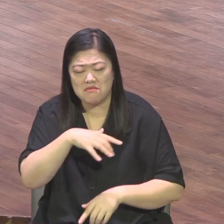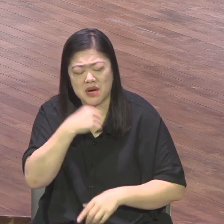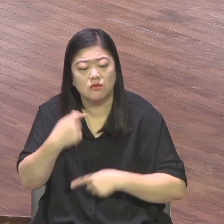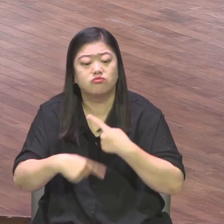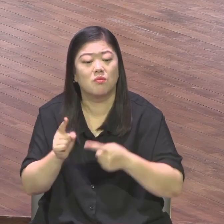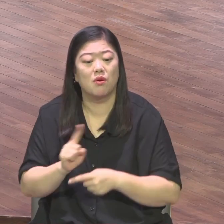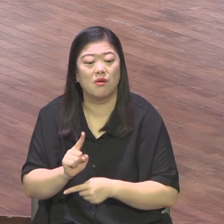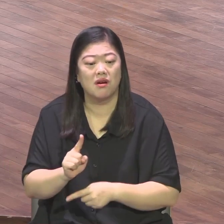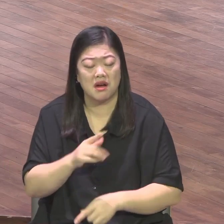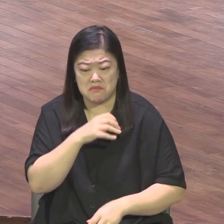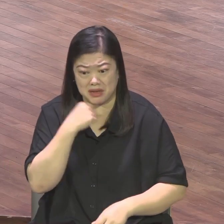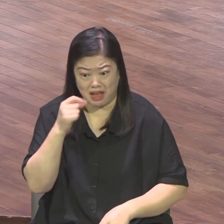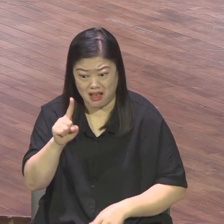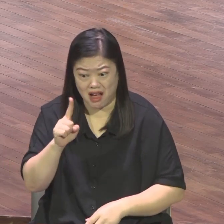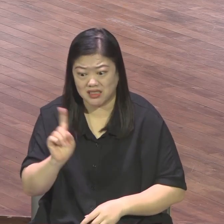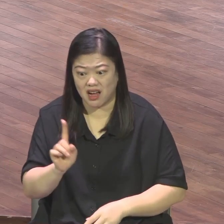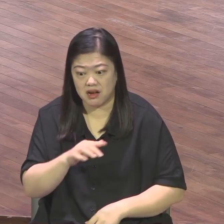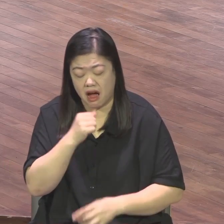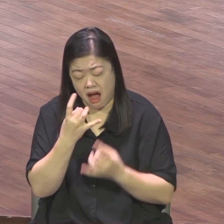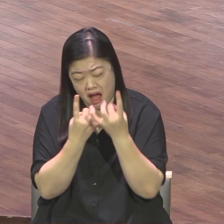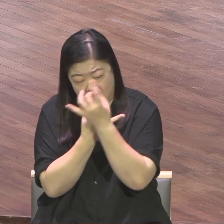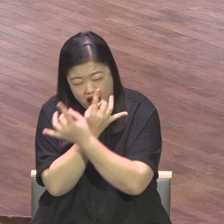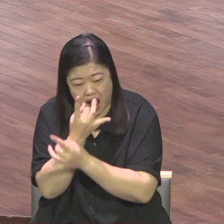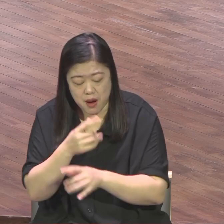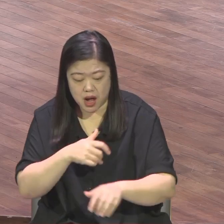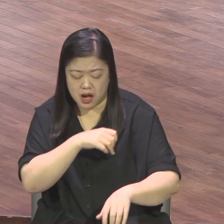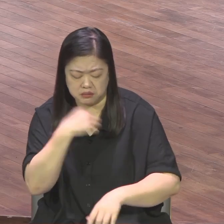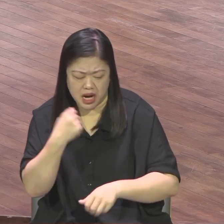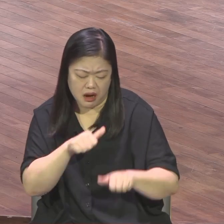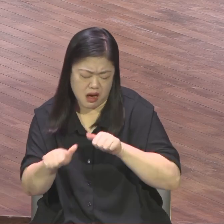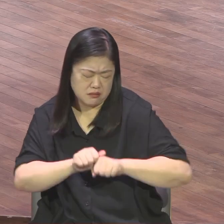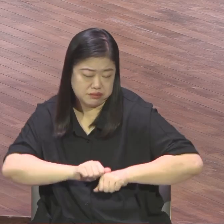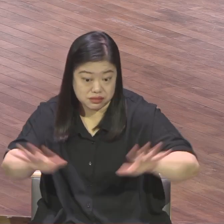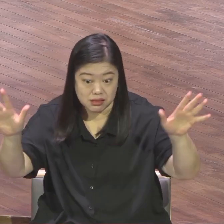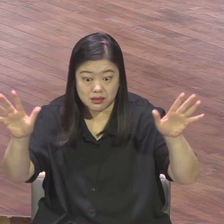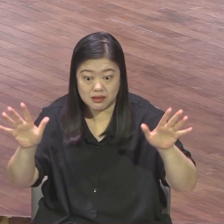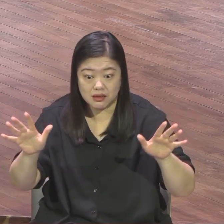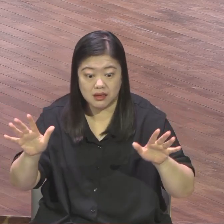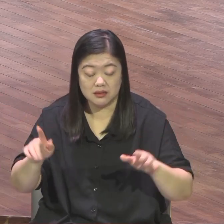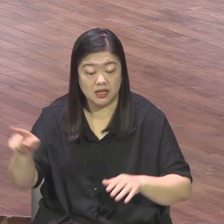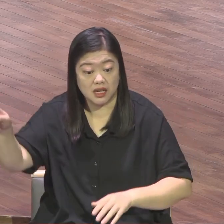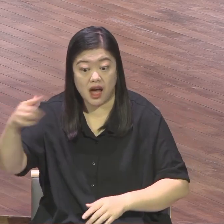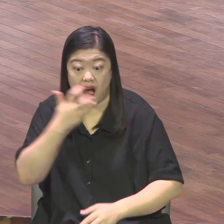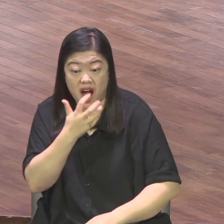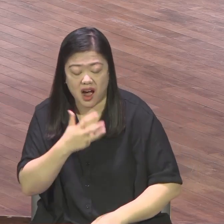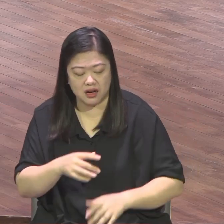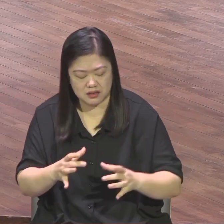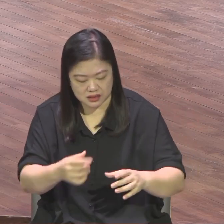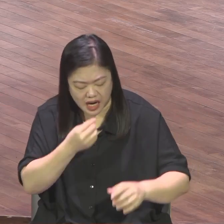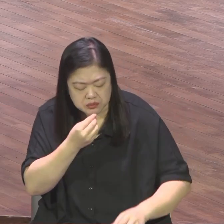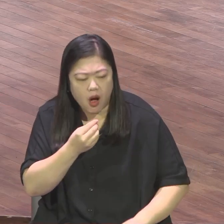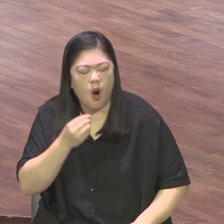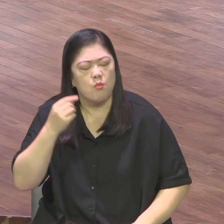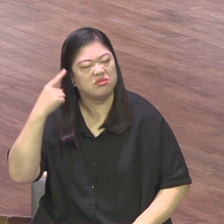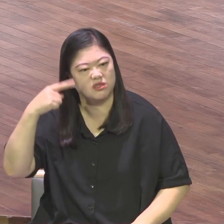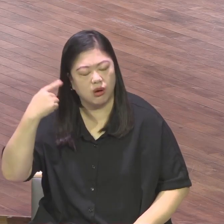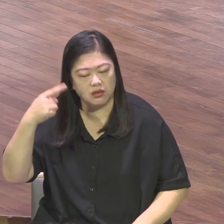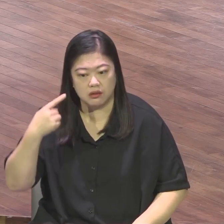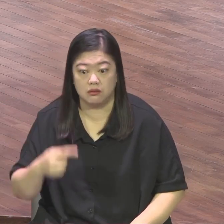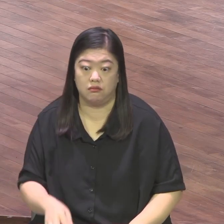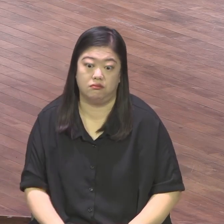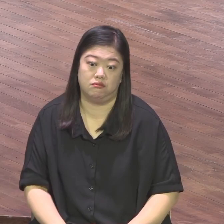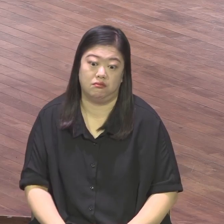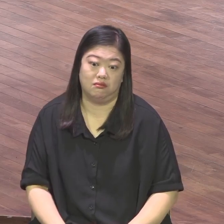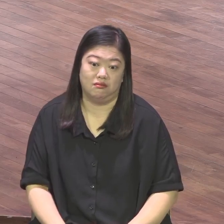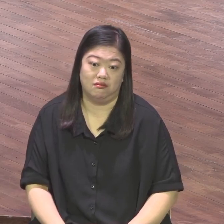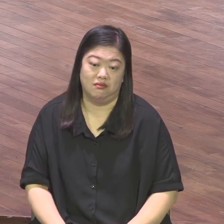하얀 그 기름기 있는 거 미쳤다. 그런 표현을 해요. 그리고 미치다는 또 다른 의미가